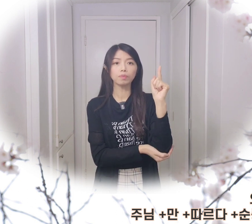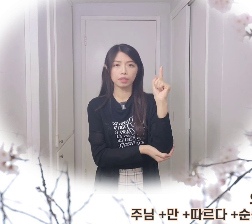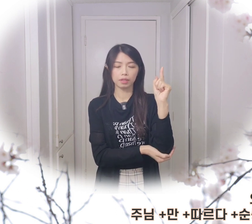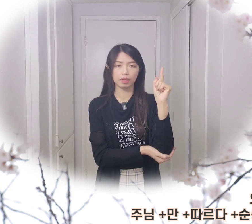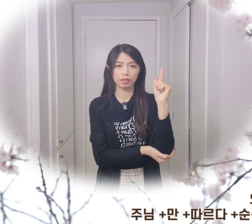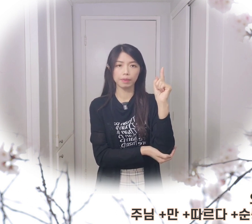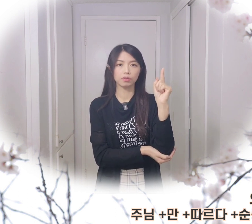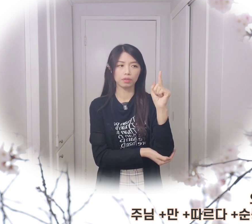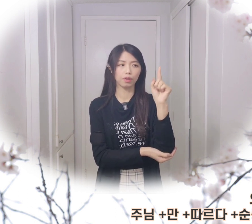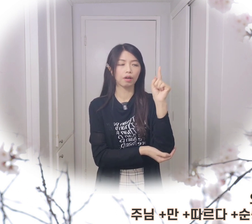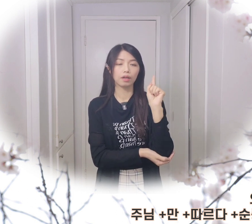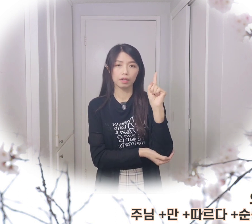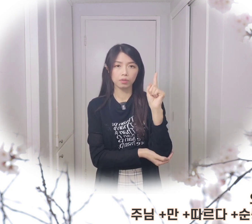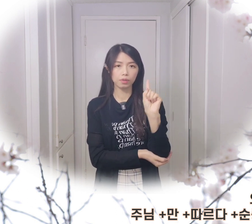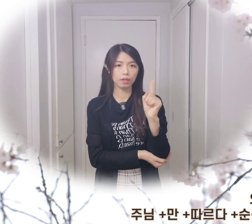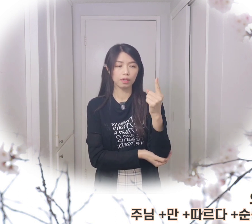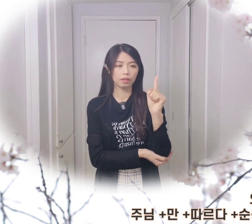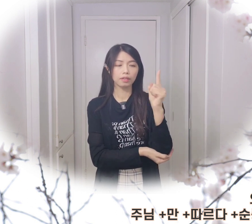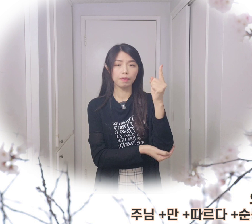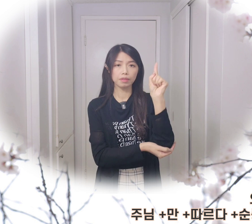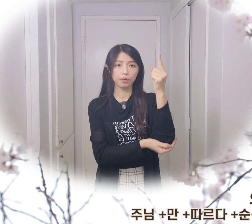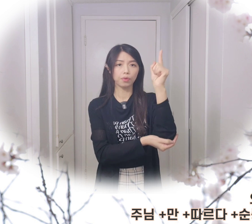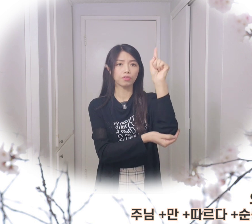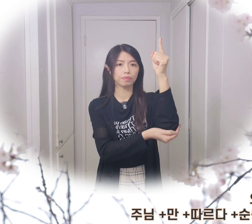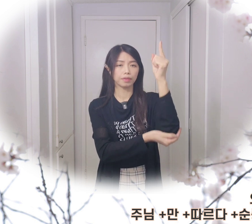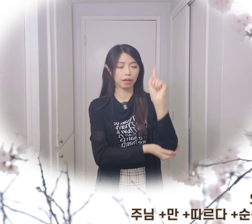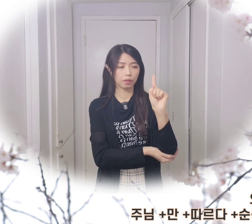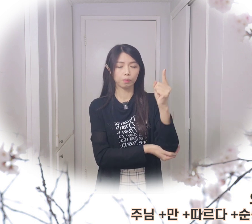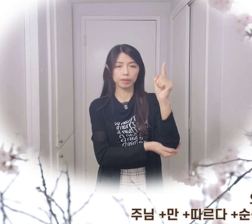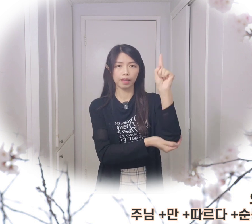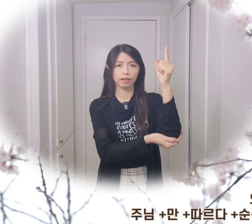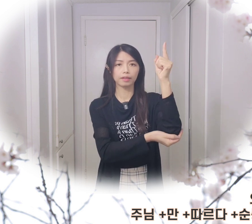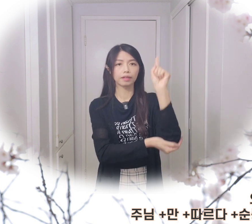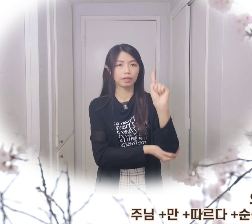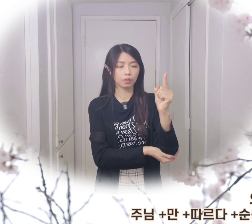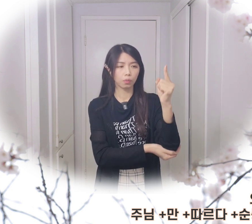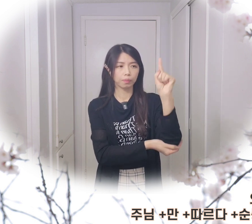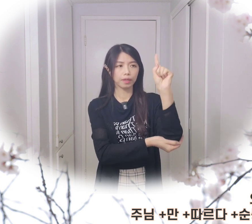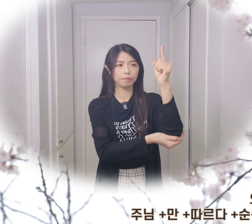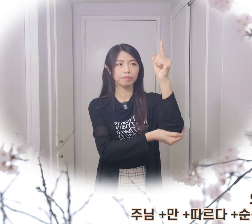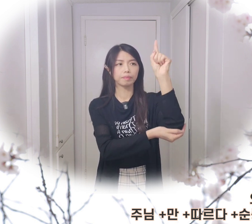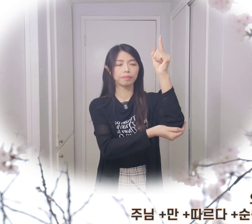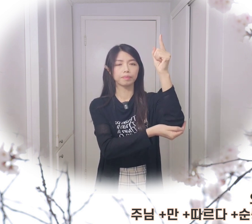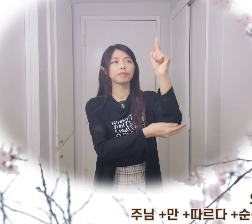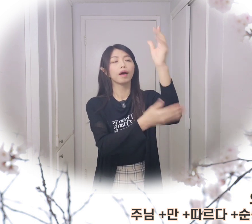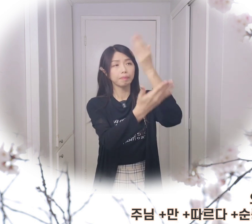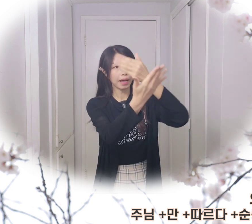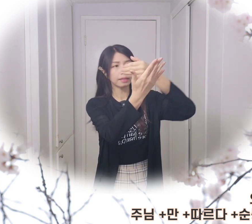팔꿈치를 잡아주시고요. 이 손을 흔들면서 위로 올려주시면 돼요. 높이다 높임